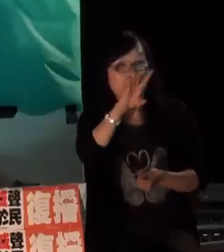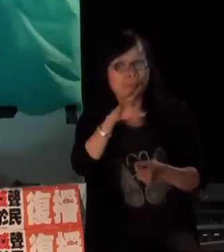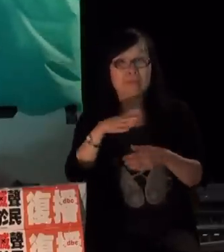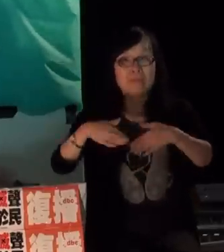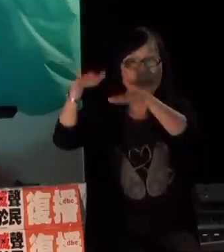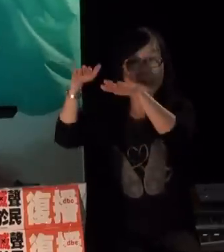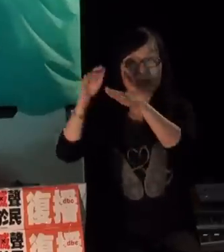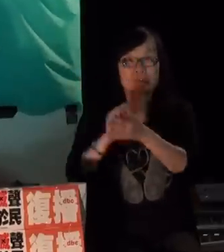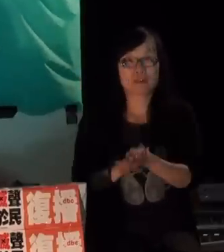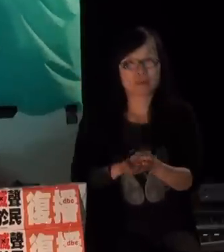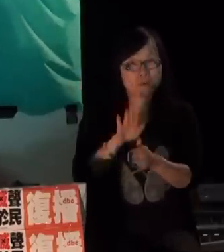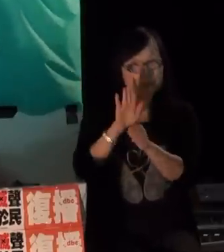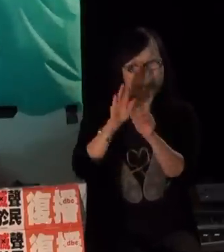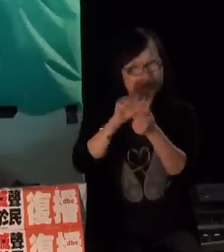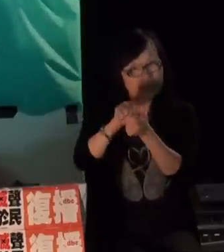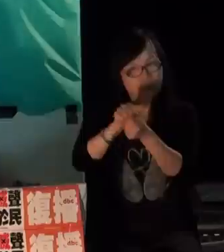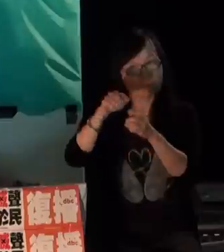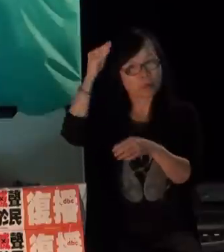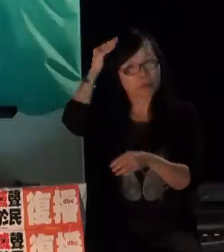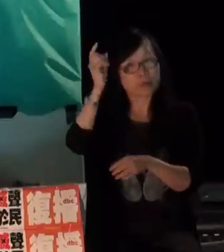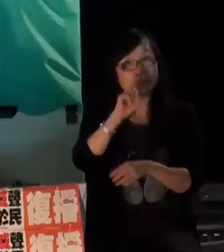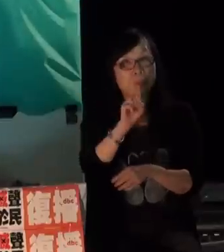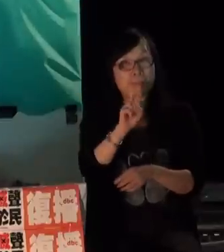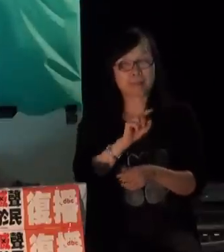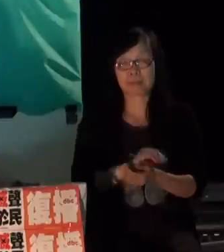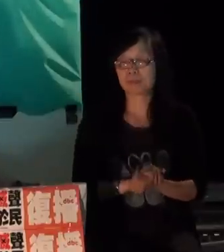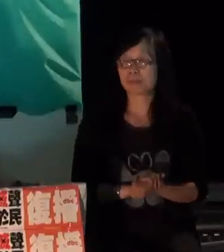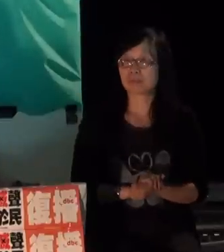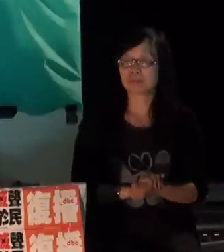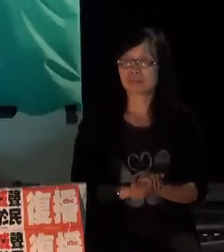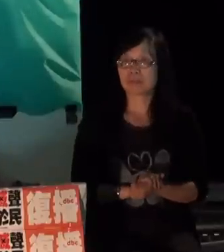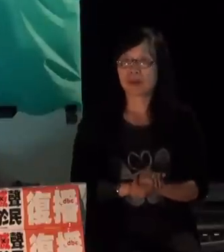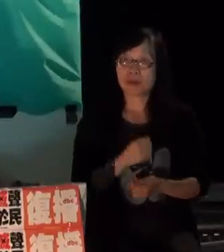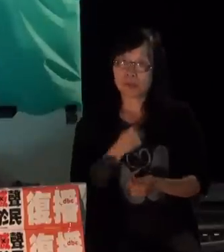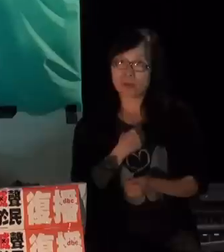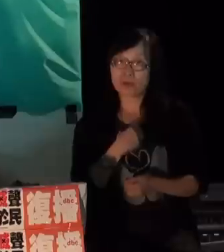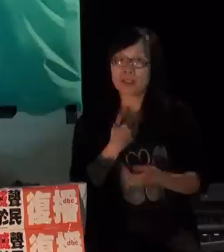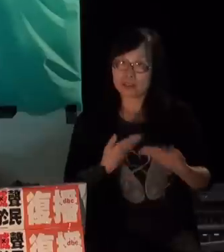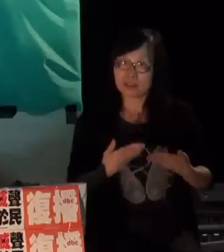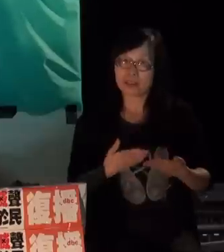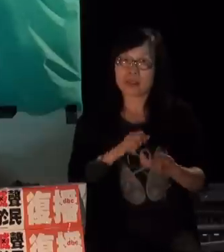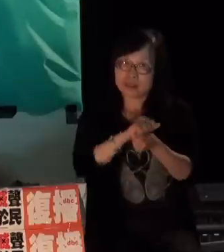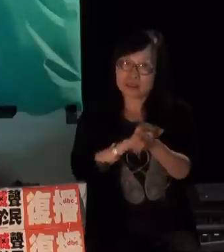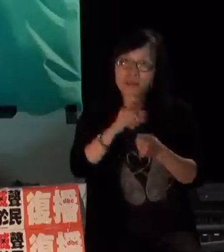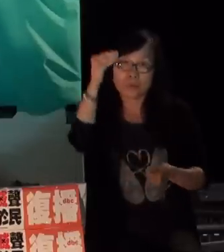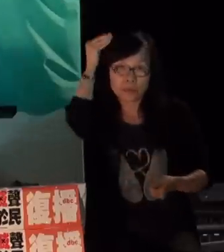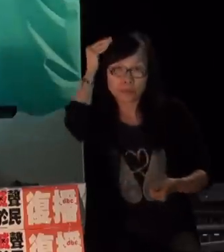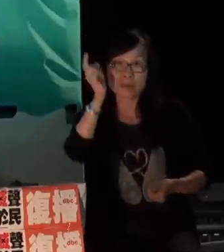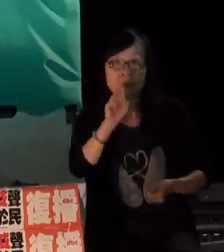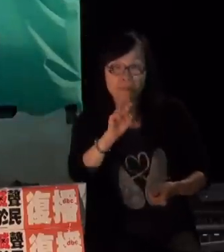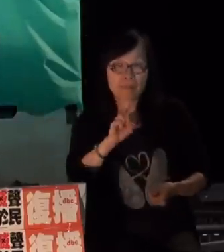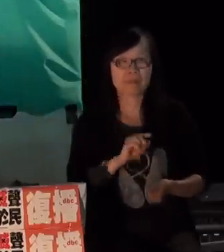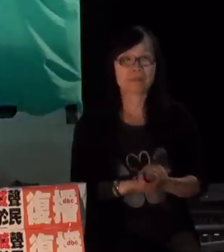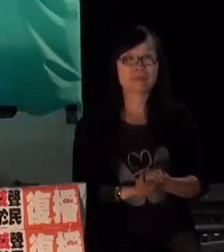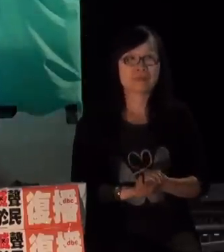喂，而家我洗腦啊，你覺得點啊？咁樣。我而家洗腦咯喎，你覺得點啊？我洗